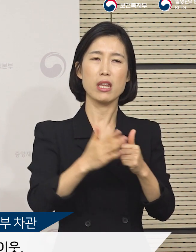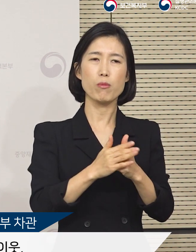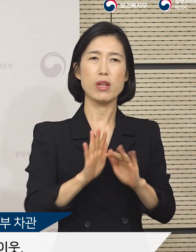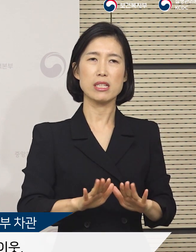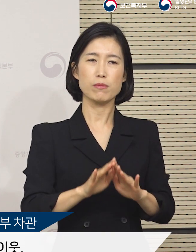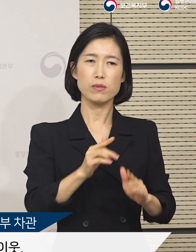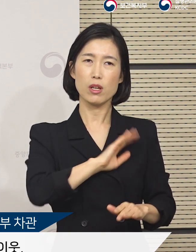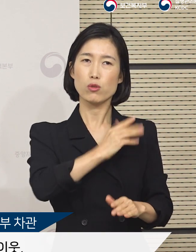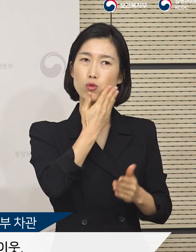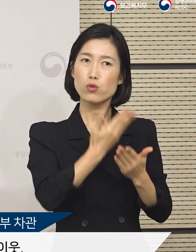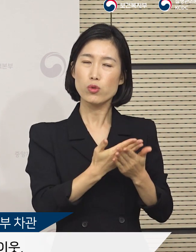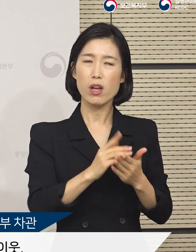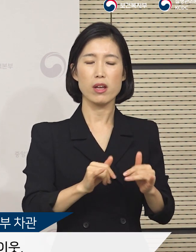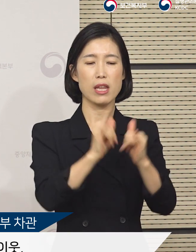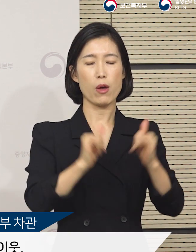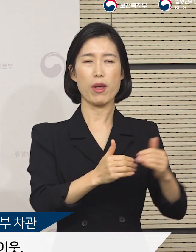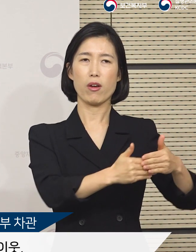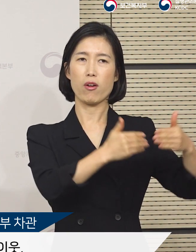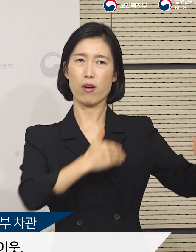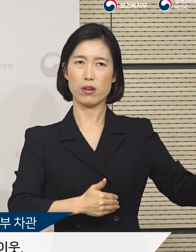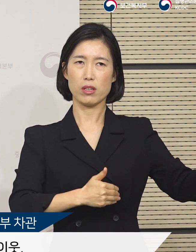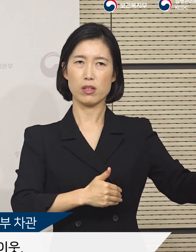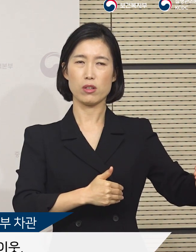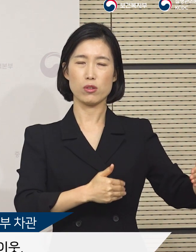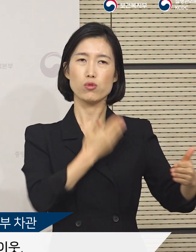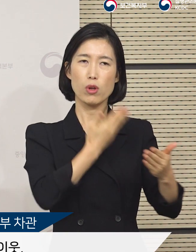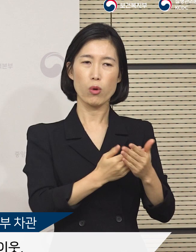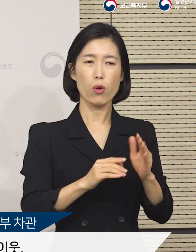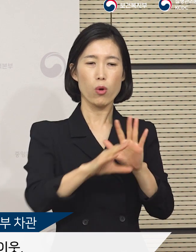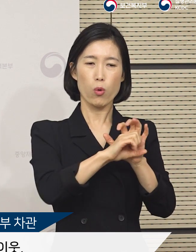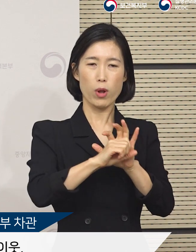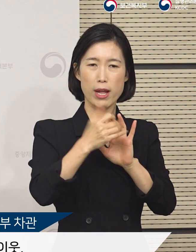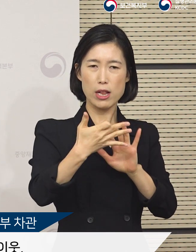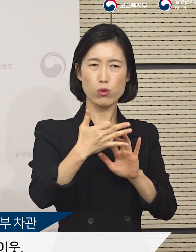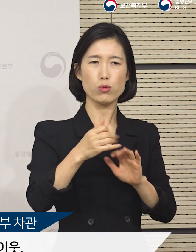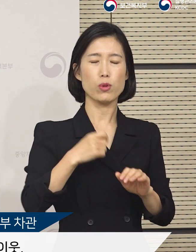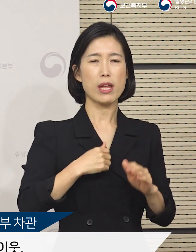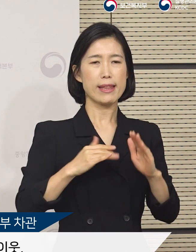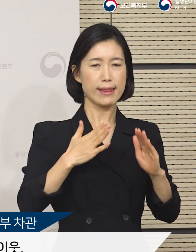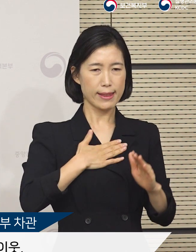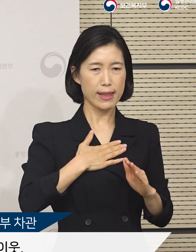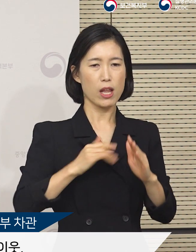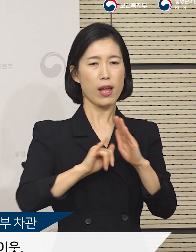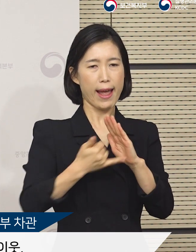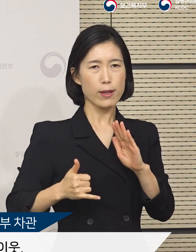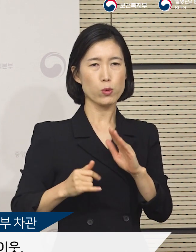거리두기는 코로나19로부터 내 주변의 가족과 이웃,